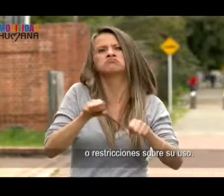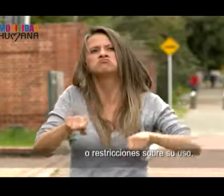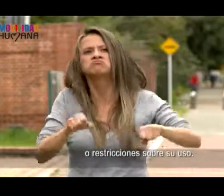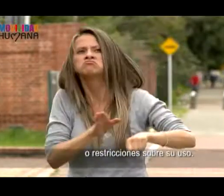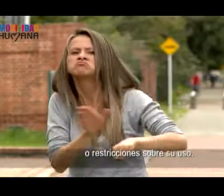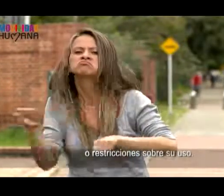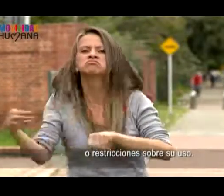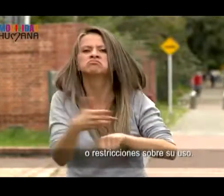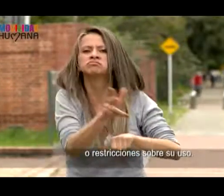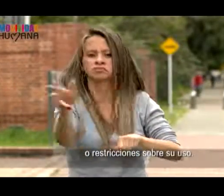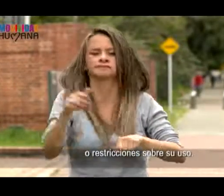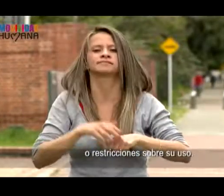uso.